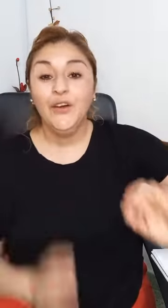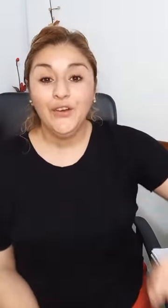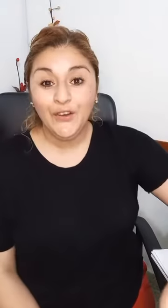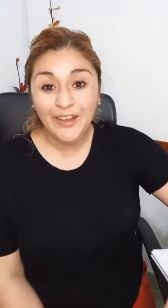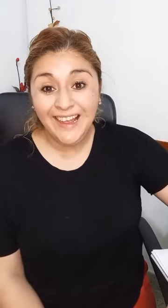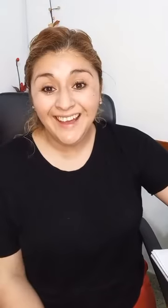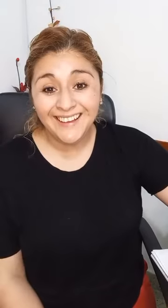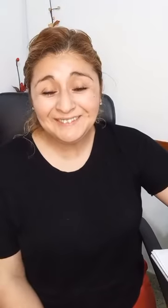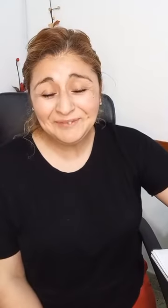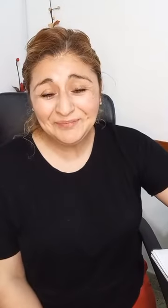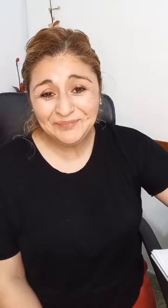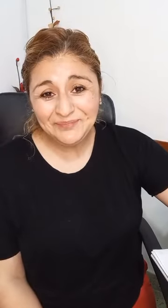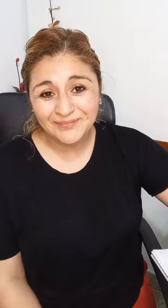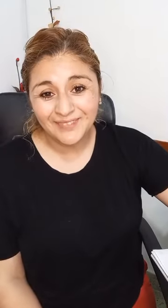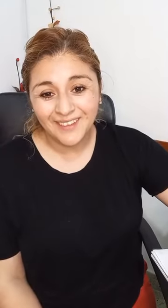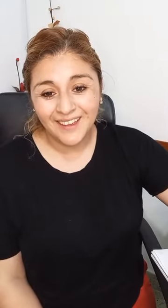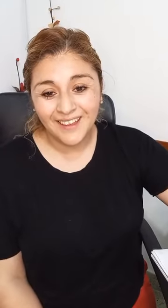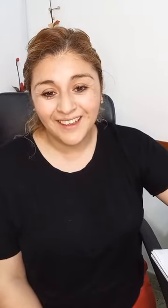Hola,